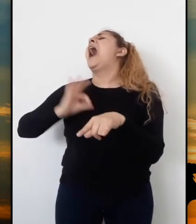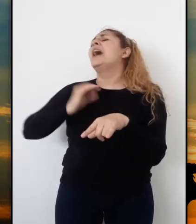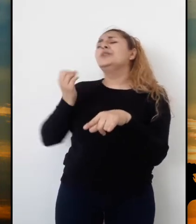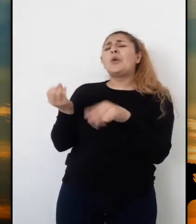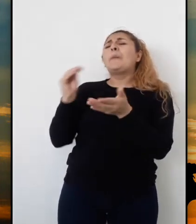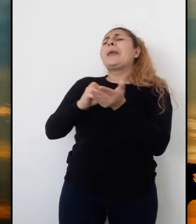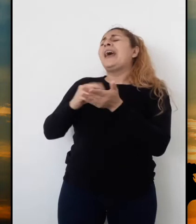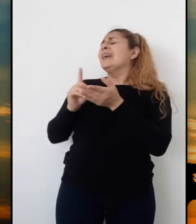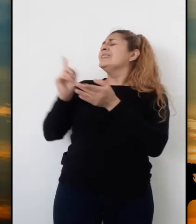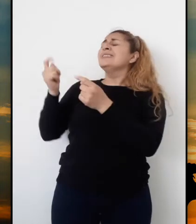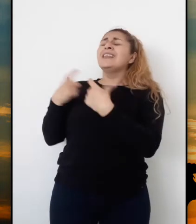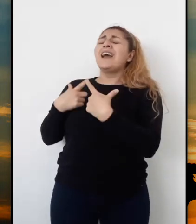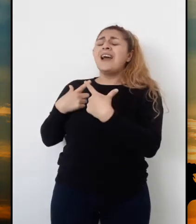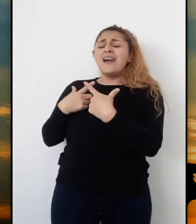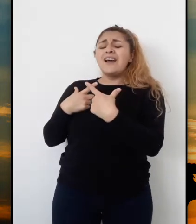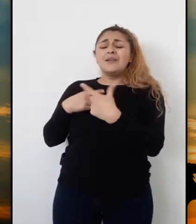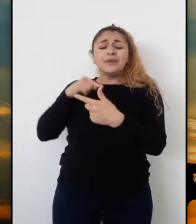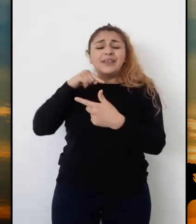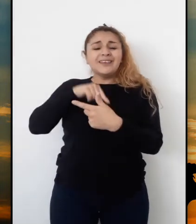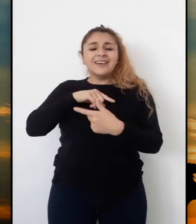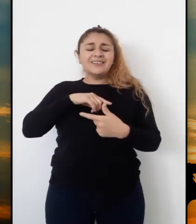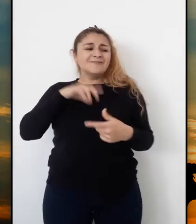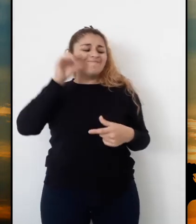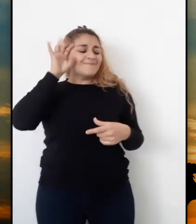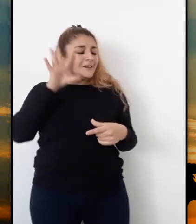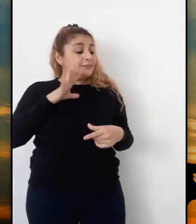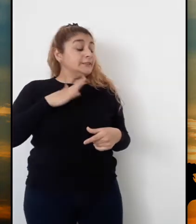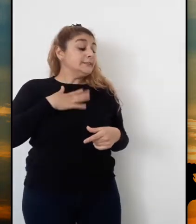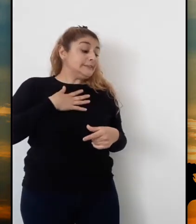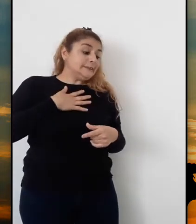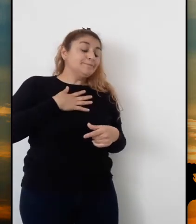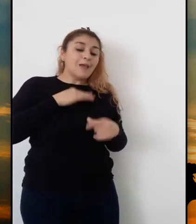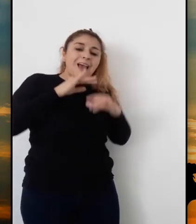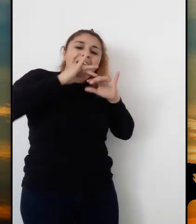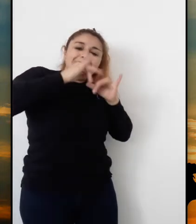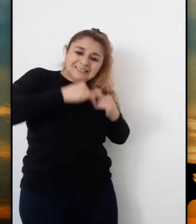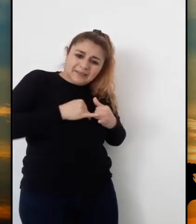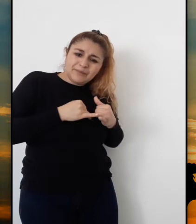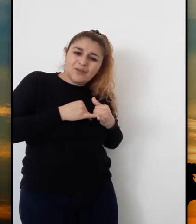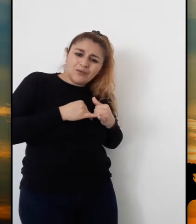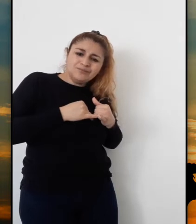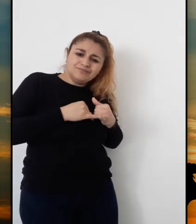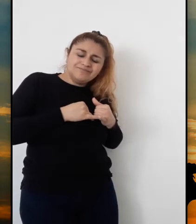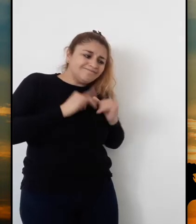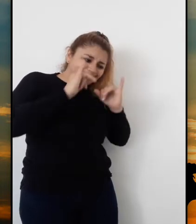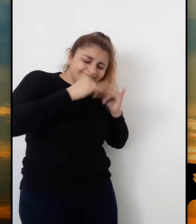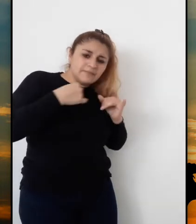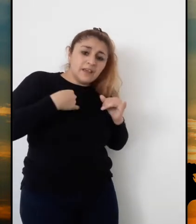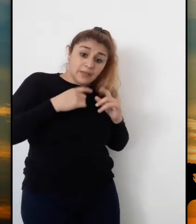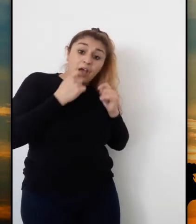Pourquoi Ézéchias demande-t-il la guérison? ¿Por qué entonces Ezequías pide ser